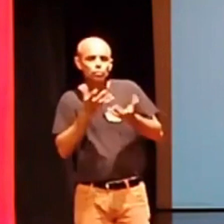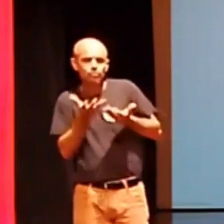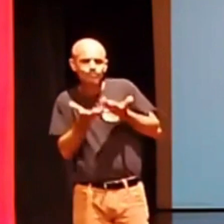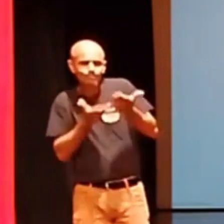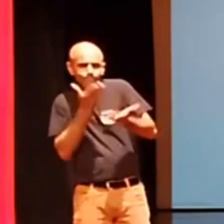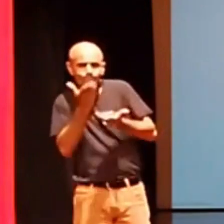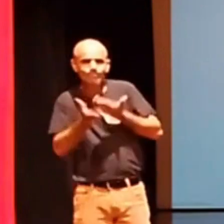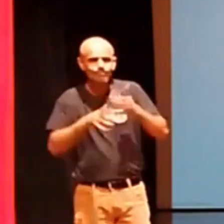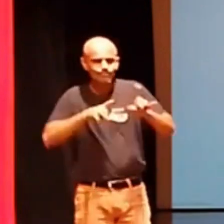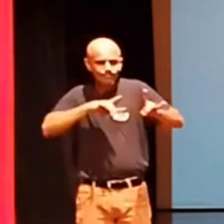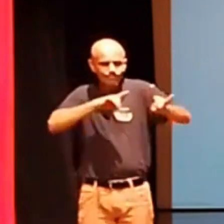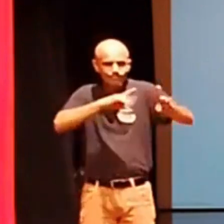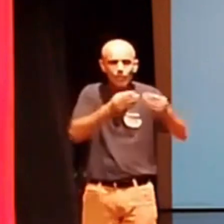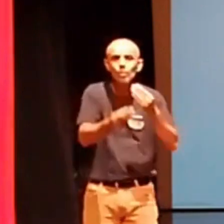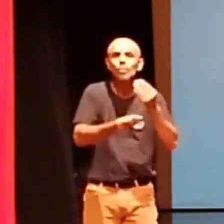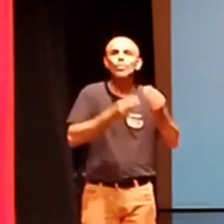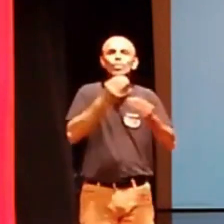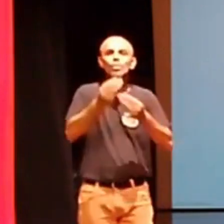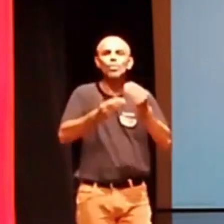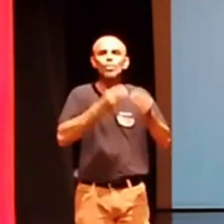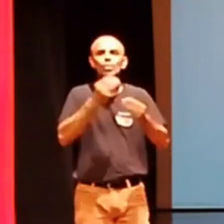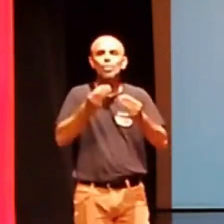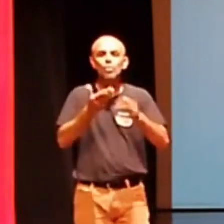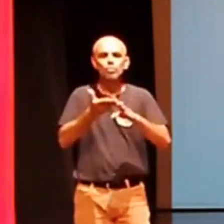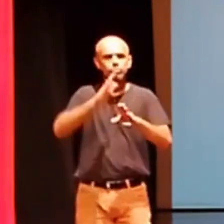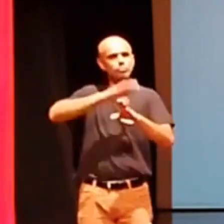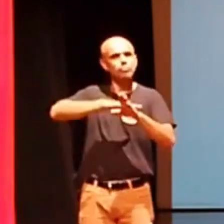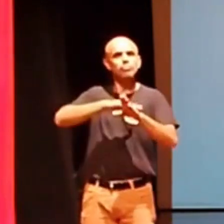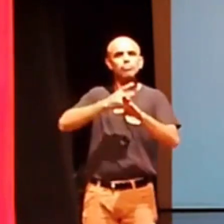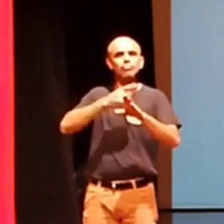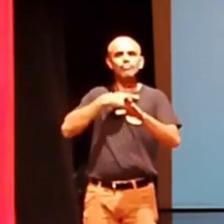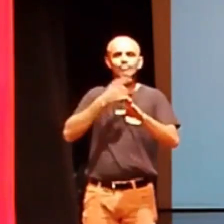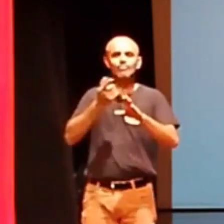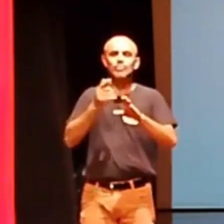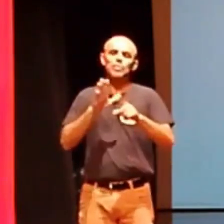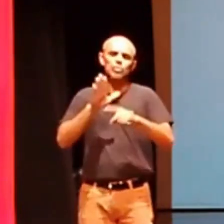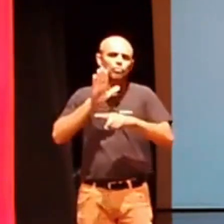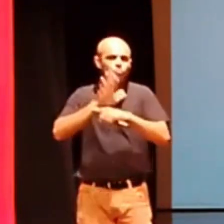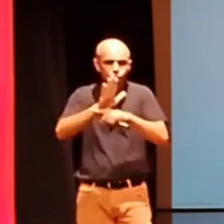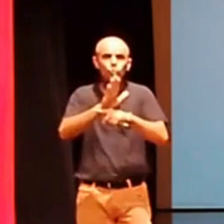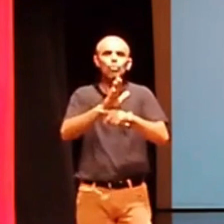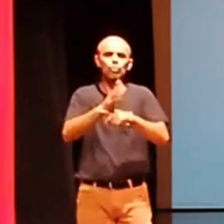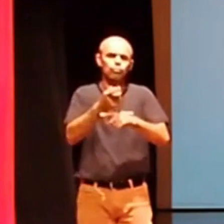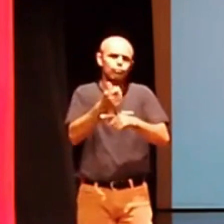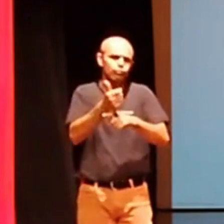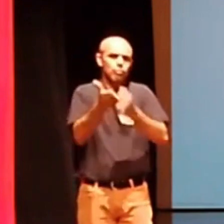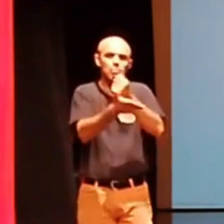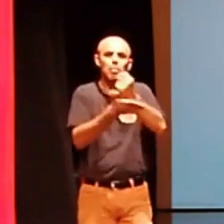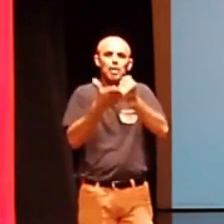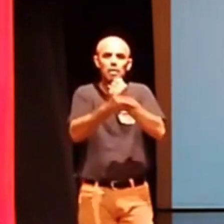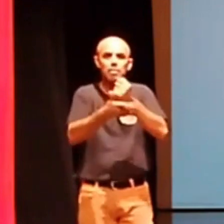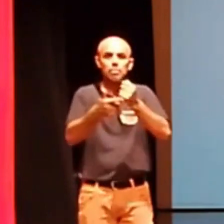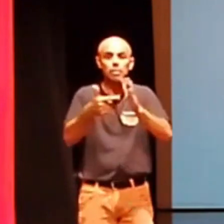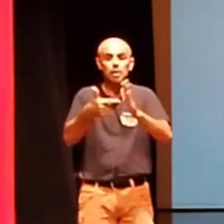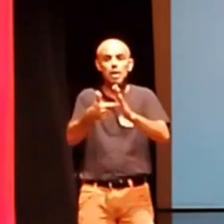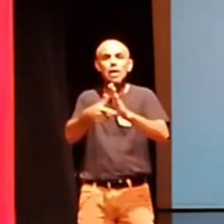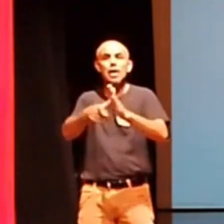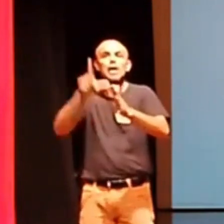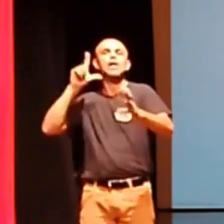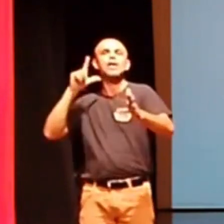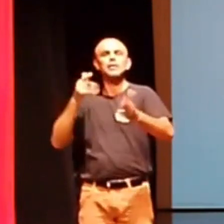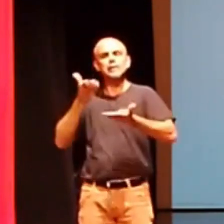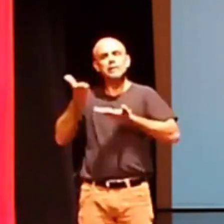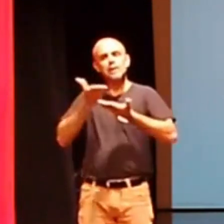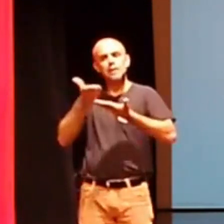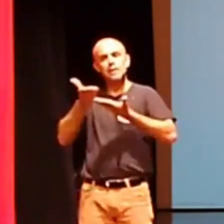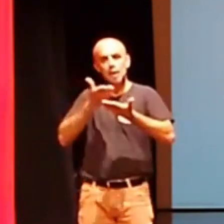isso, que a gente pode colocar como coadjuvante. Só colocar isso não vai adiantar nada. Tá? Você primeiro precisa tratar e depois ter um